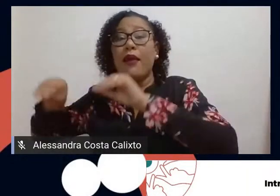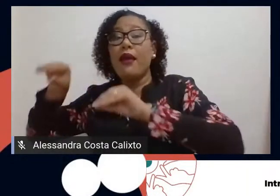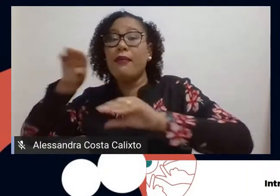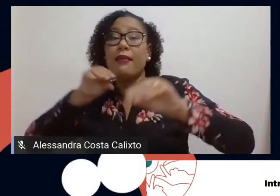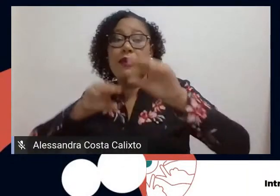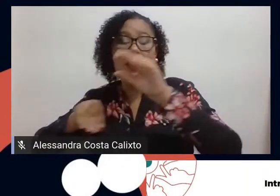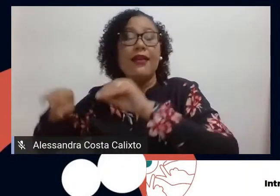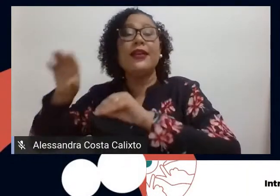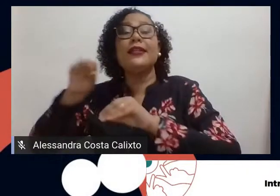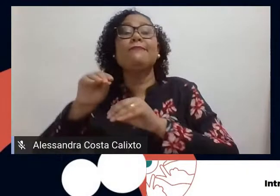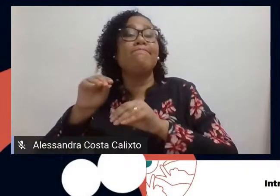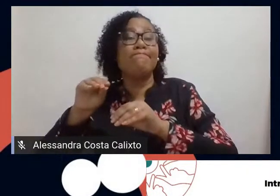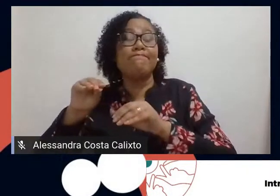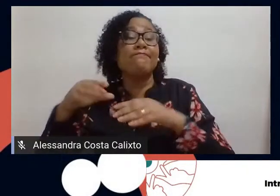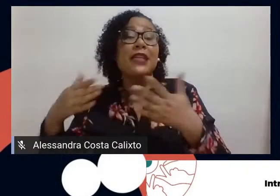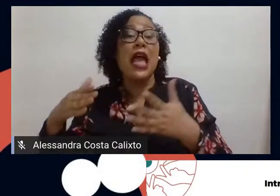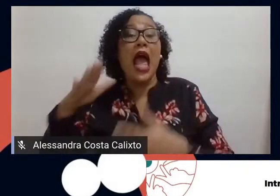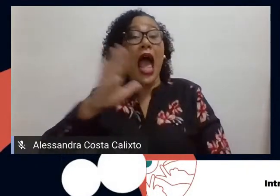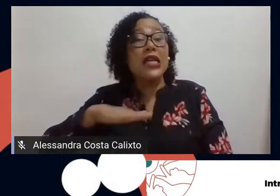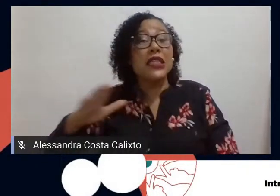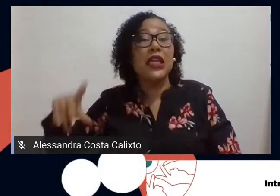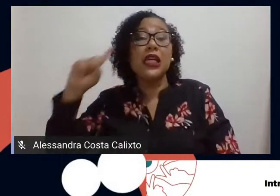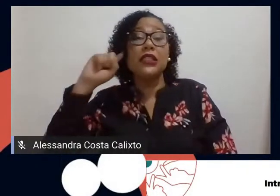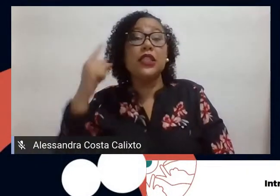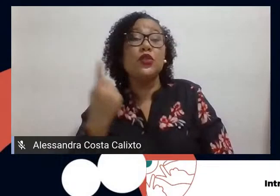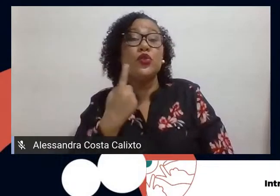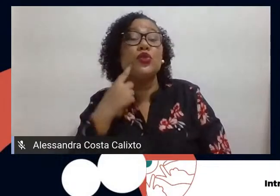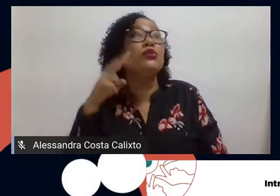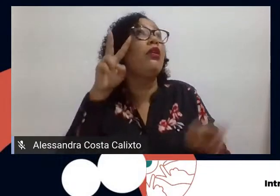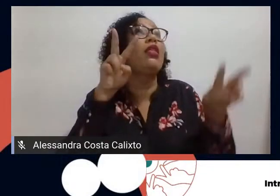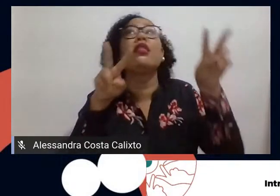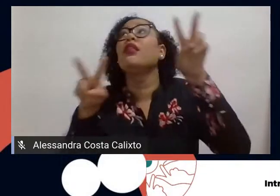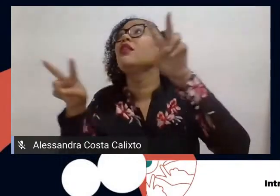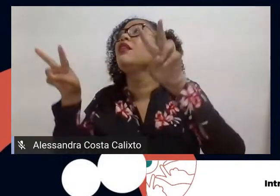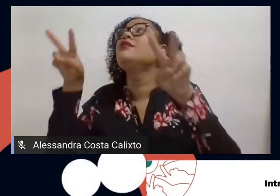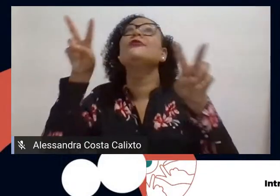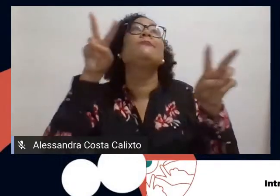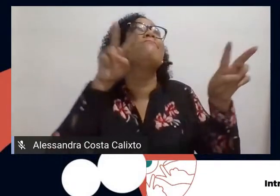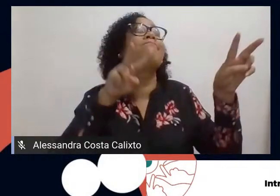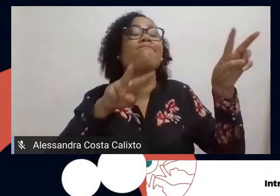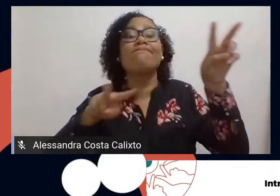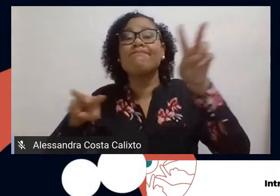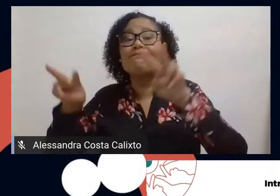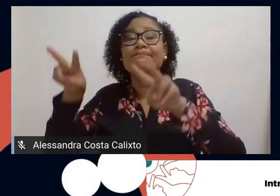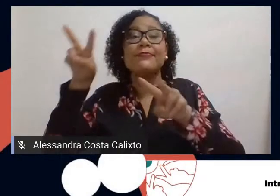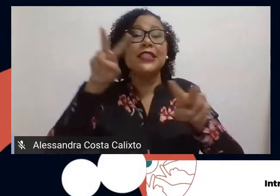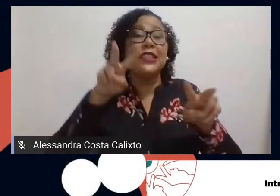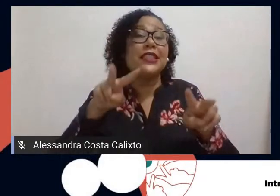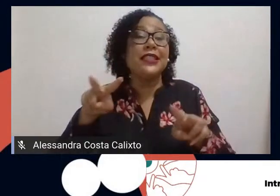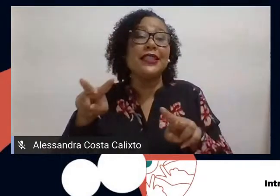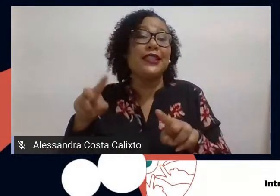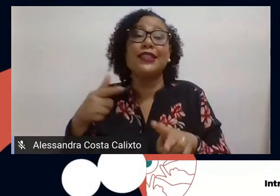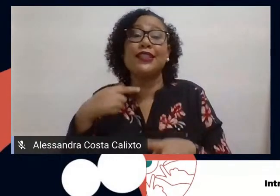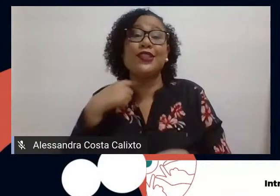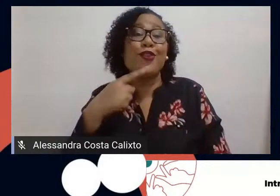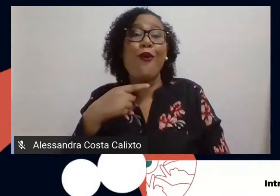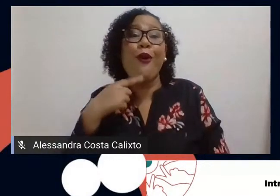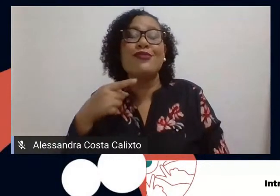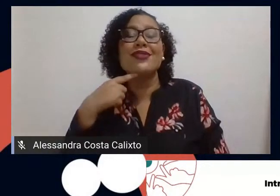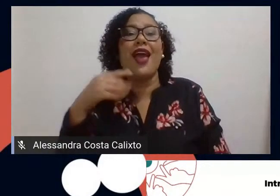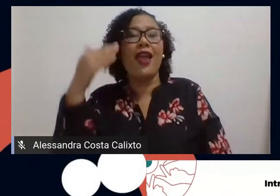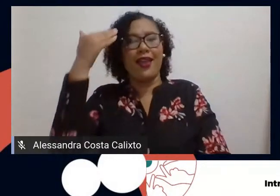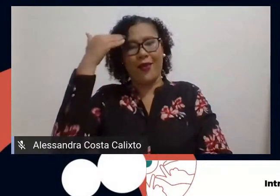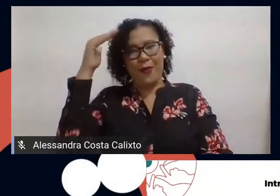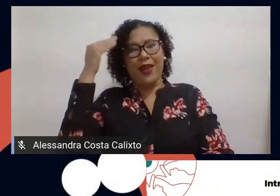aquisição. Por quê? Porque a língua materna dos pais é uma língua que tem uma modalidade diferente e